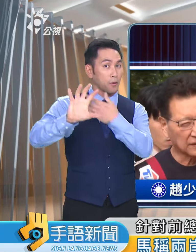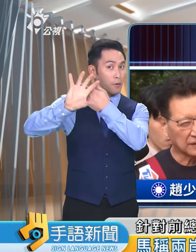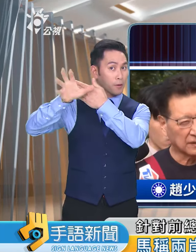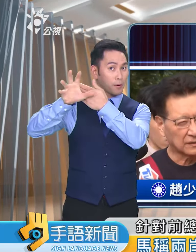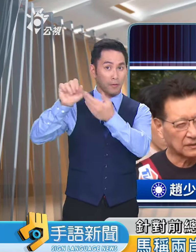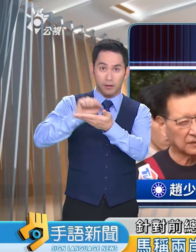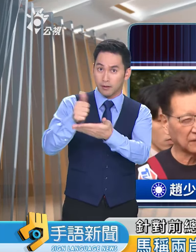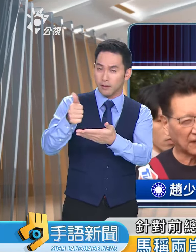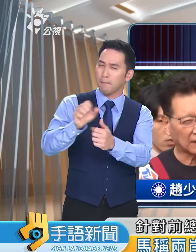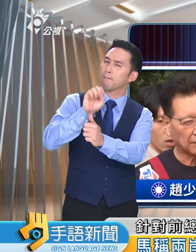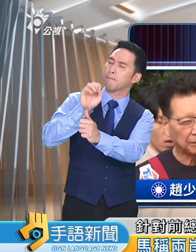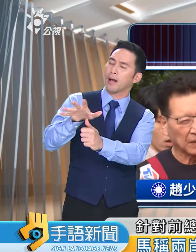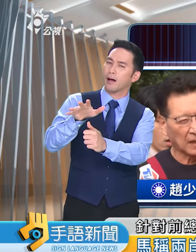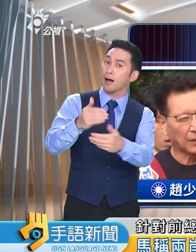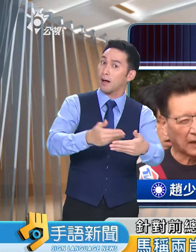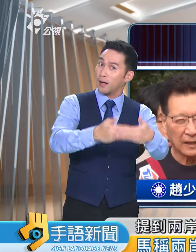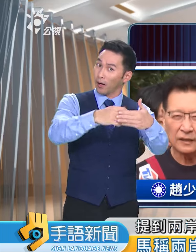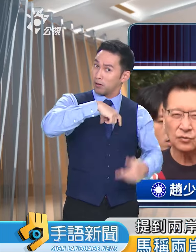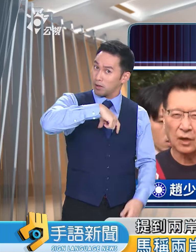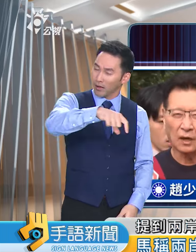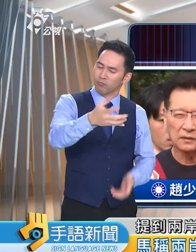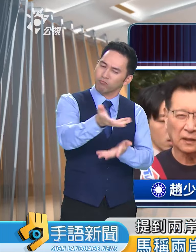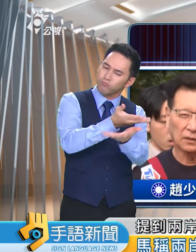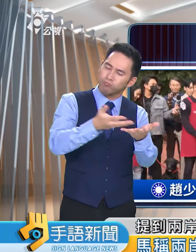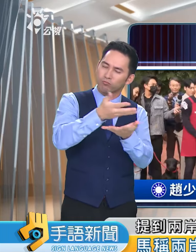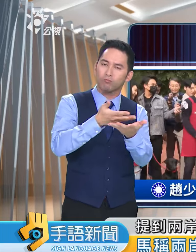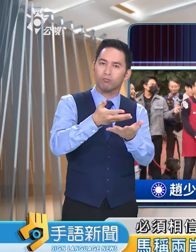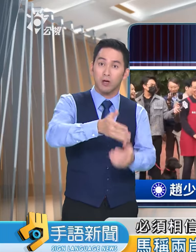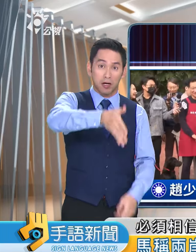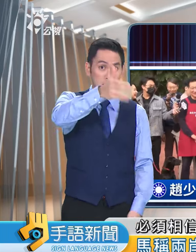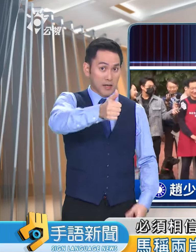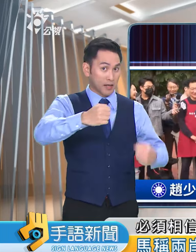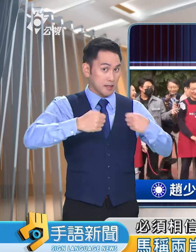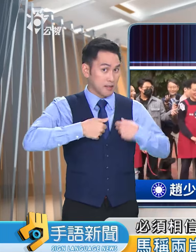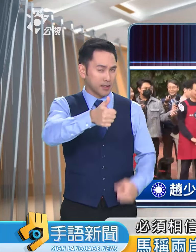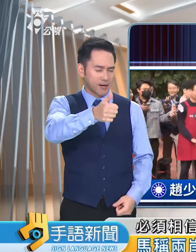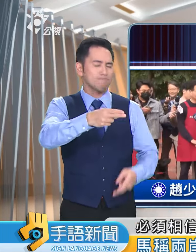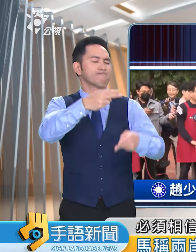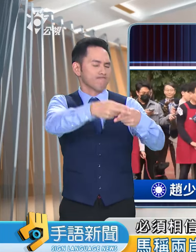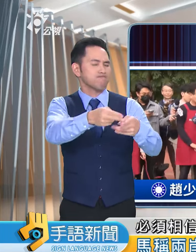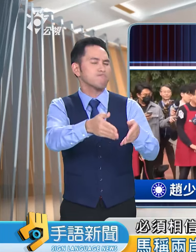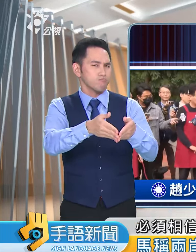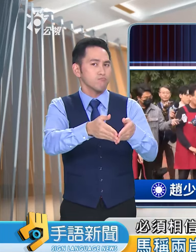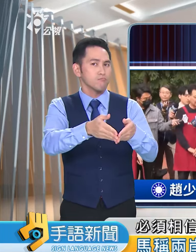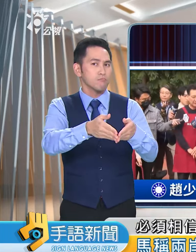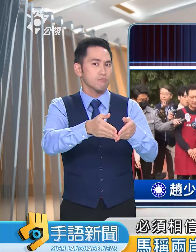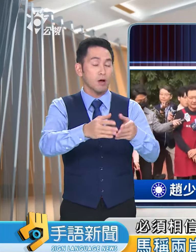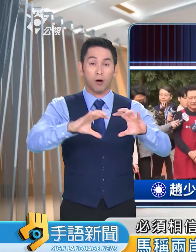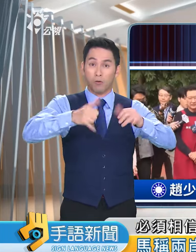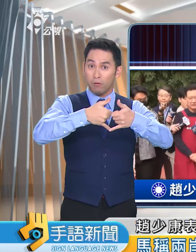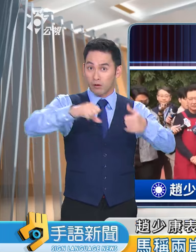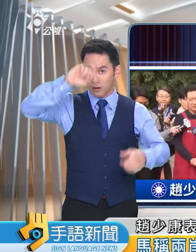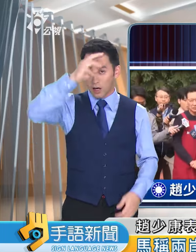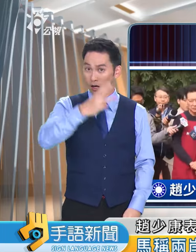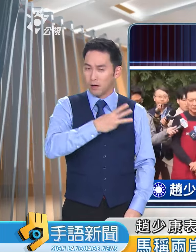受外媒专访，提到两岸关系必须相信中国国家主席习近平，赵少